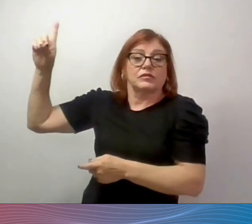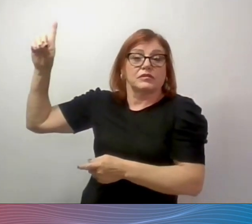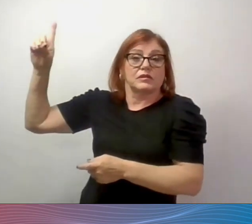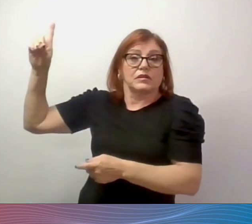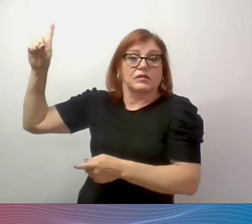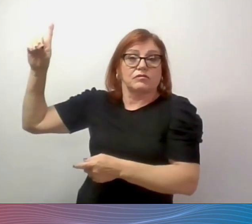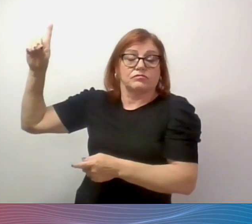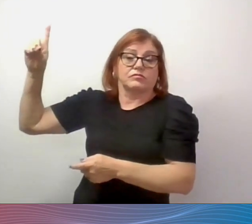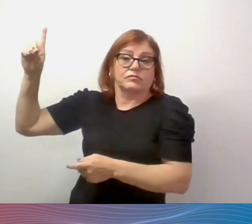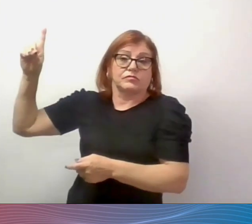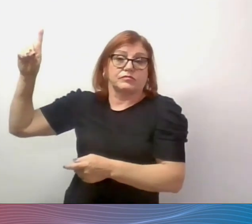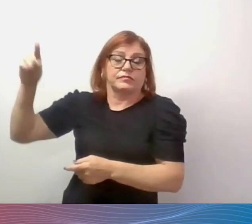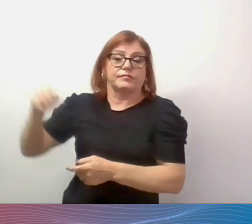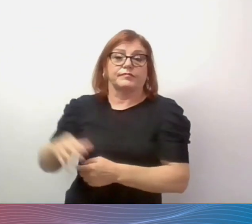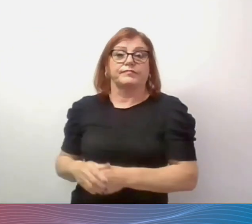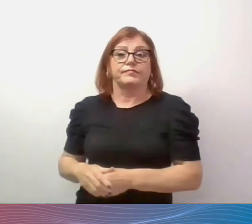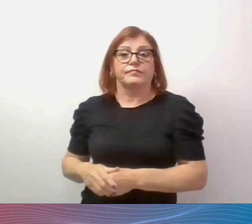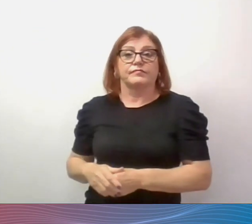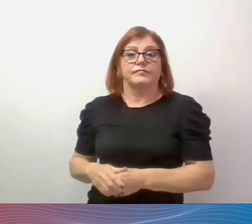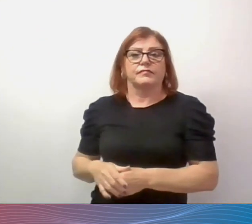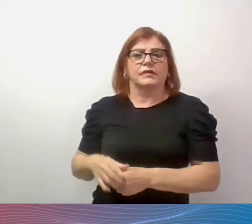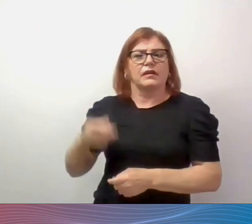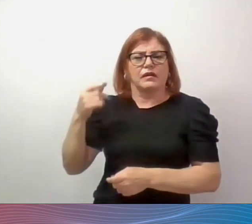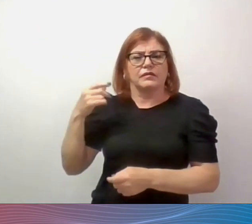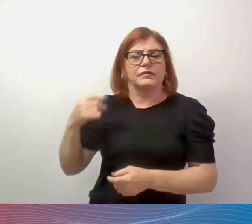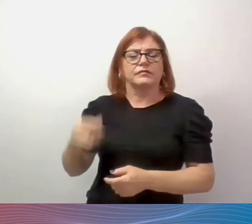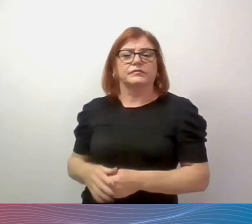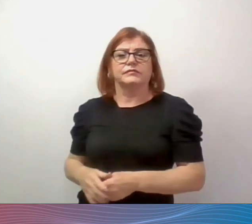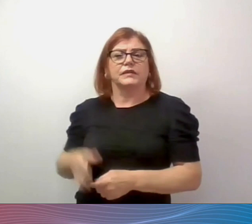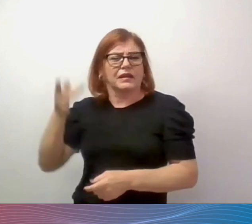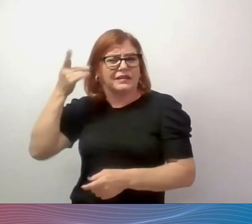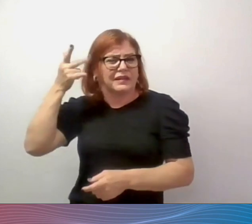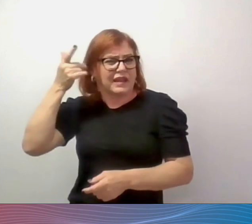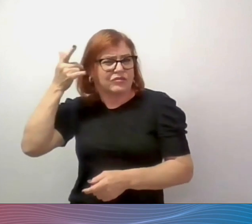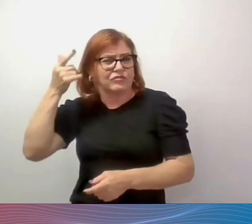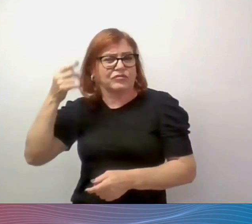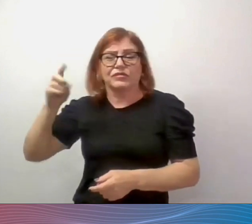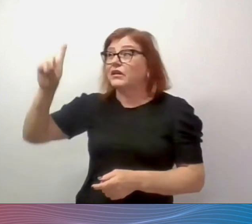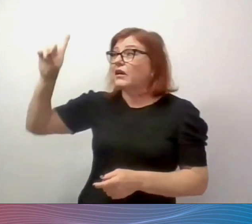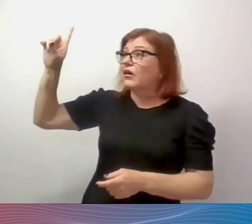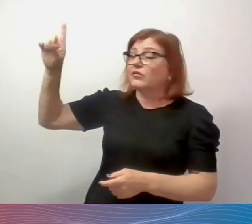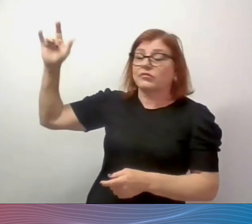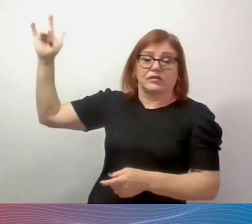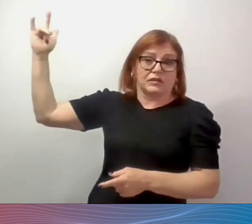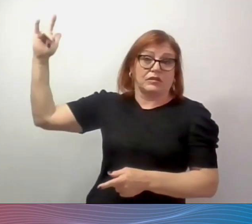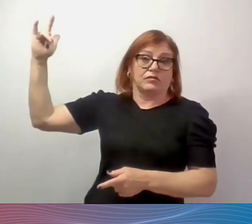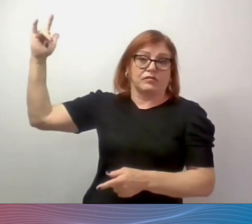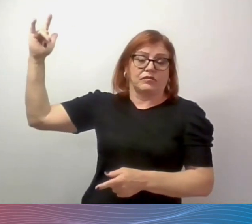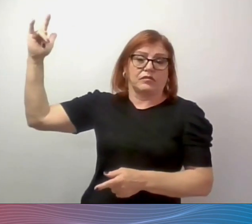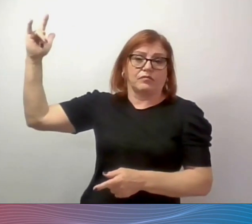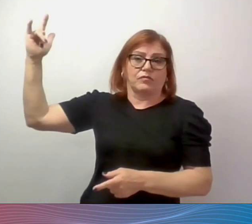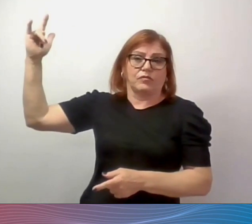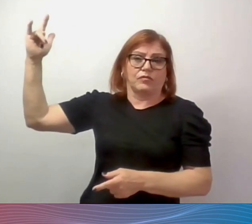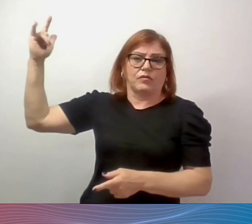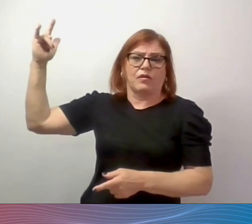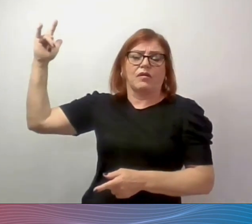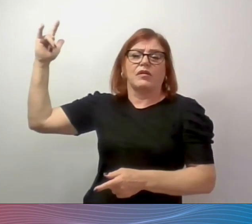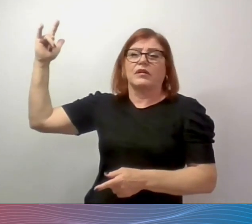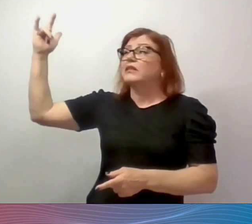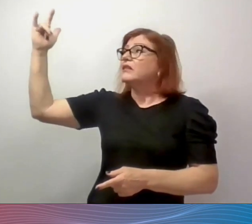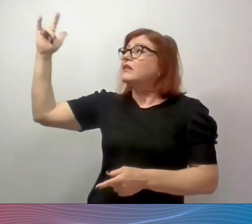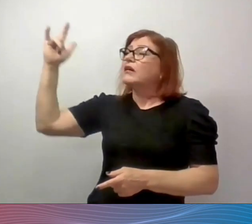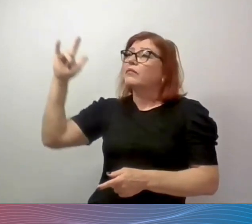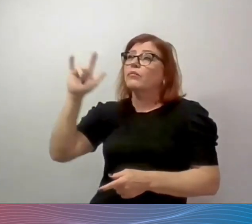natureza. Love is his nature. Amor é a sua doação para o homem. Love is his giving to